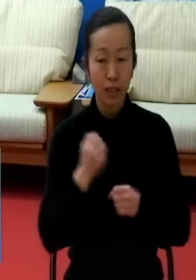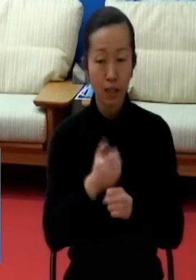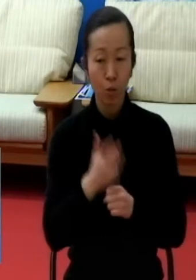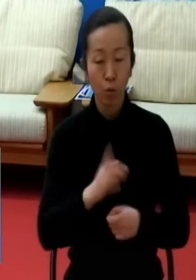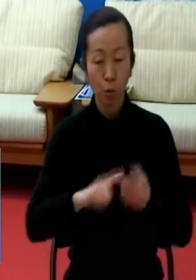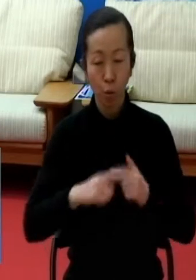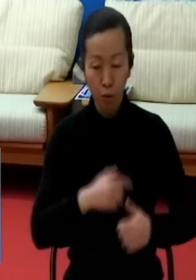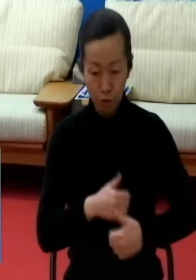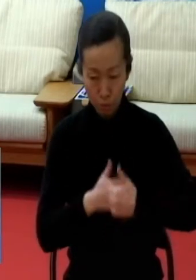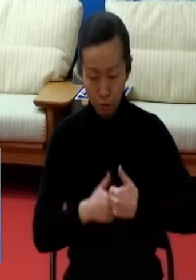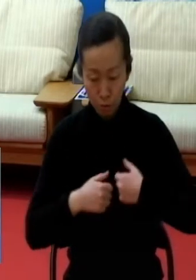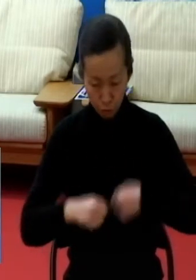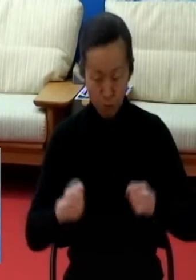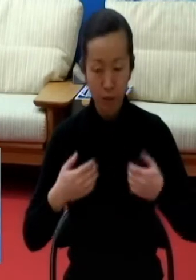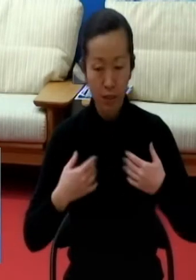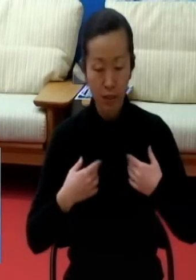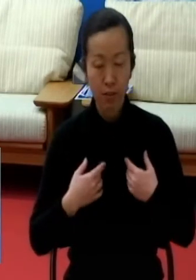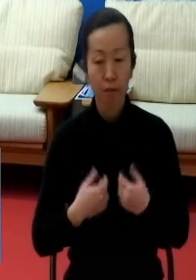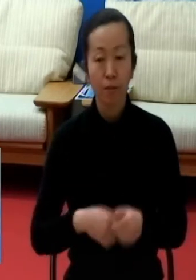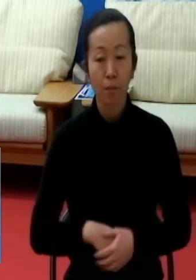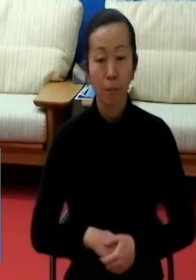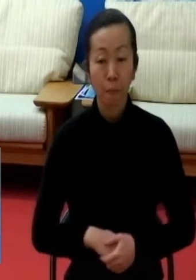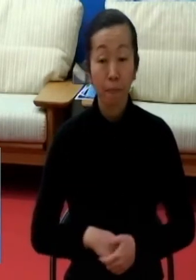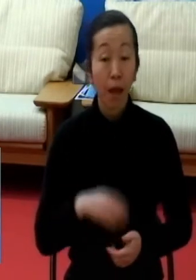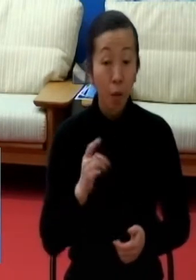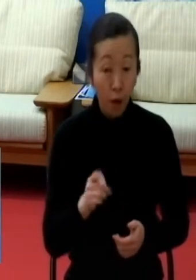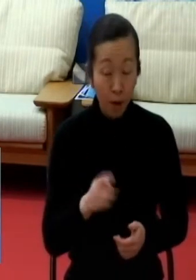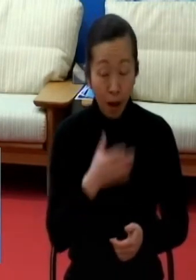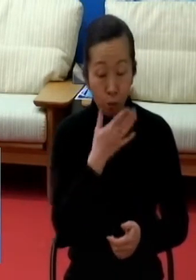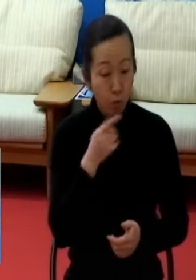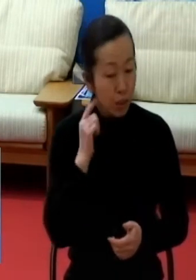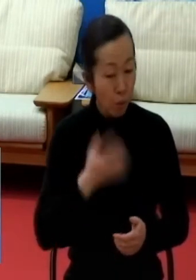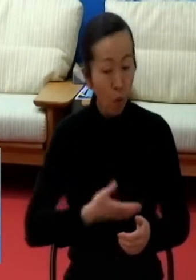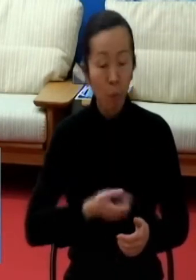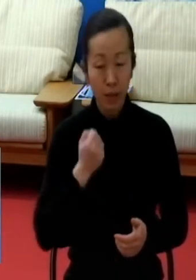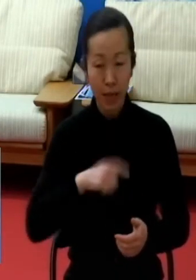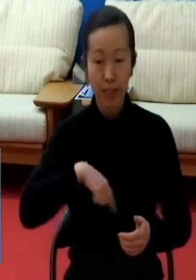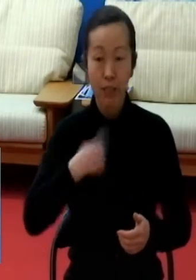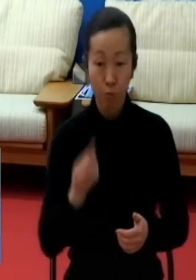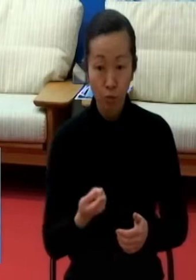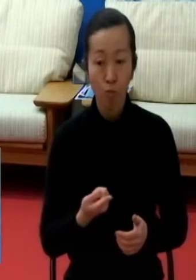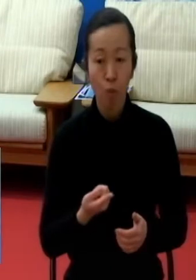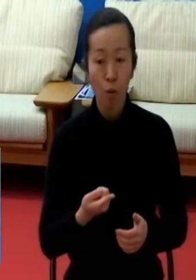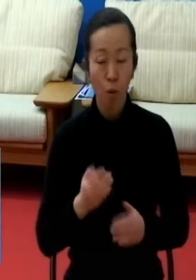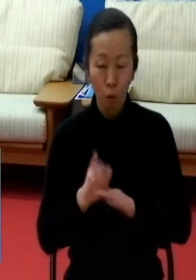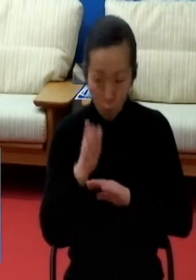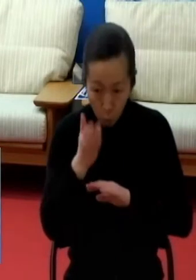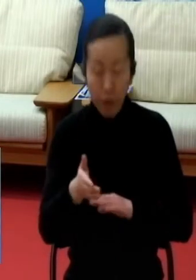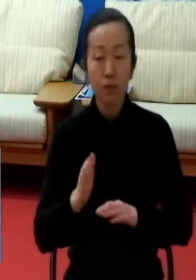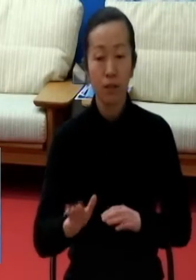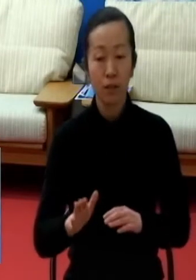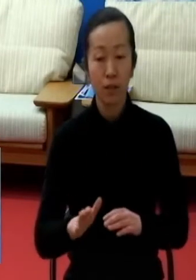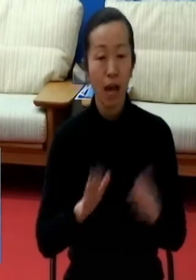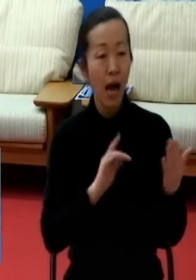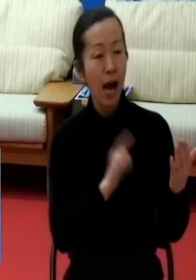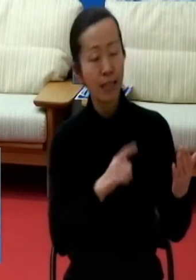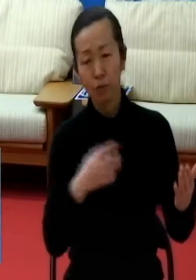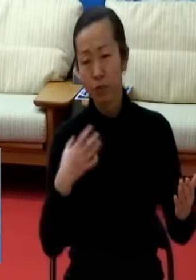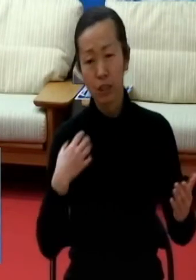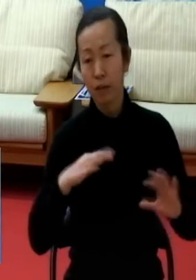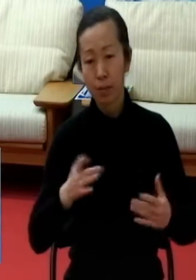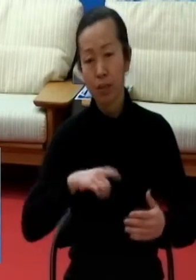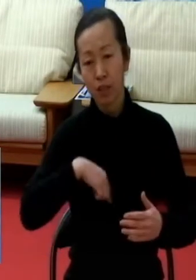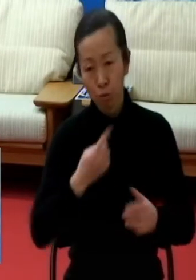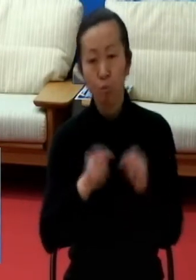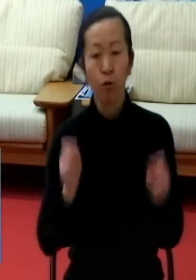뭐냐면 내가 복음으로 나를 보는 거예요. これは福音を持って自分自身を見 그것이 る。 뭐냐면 영적 주도권을 찾아내는 それ 거예요. が霊的な主